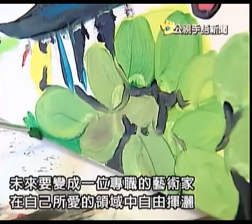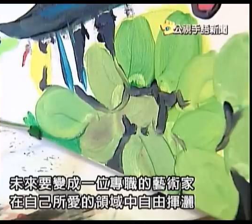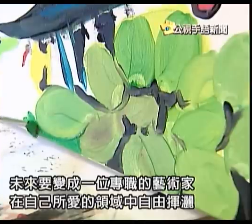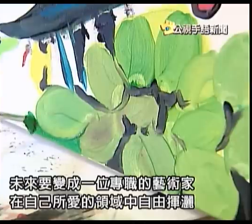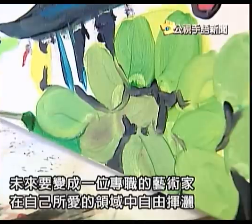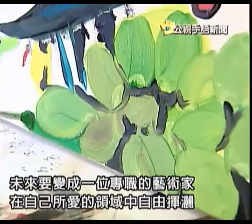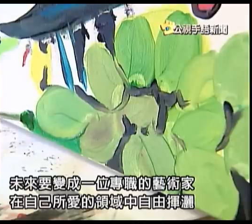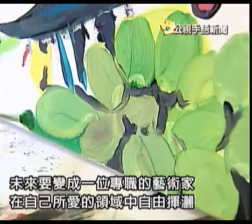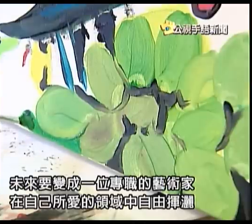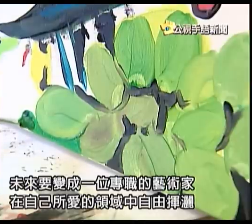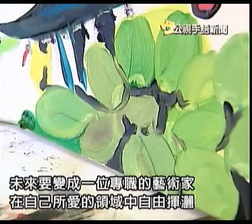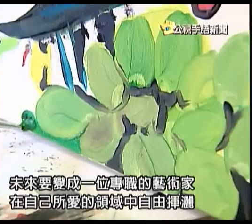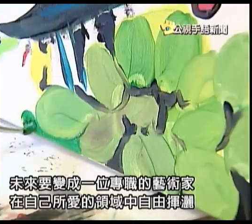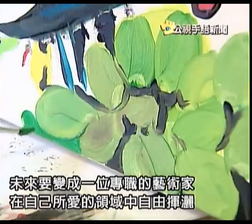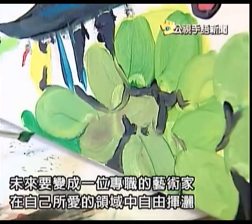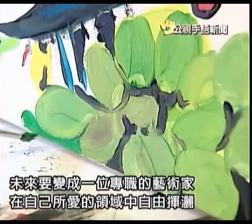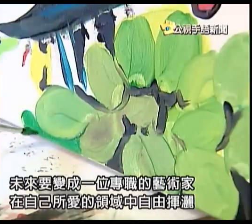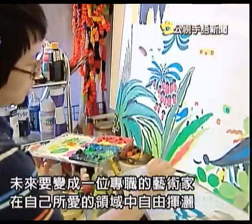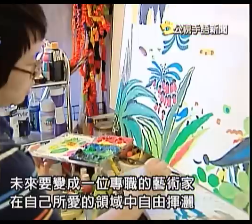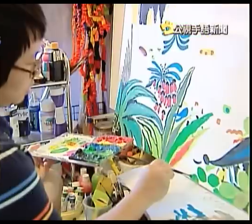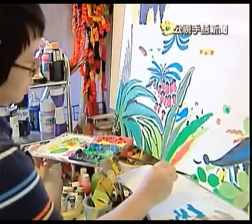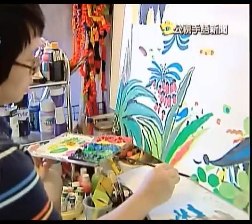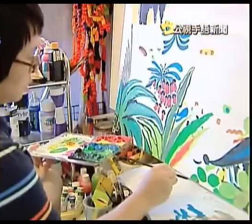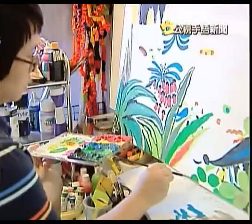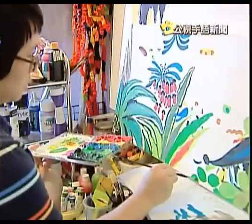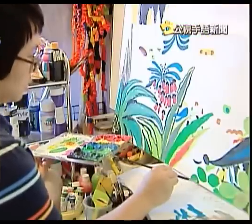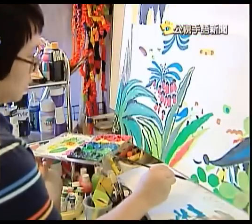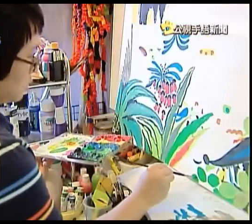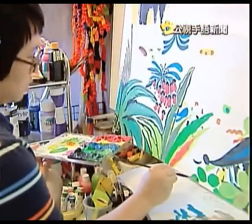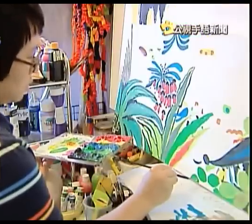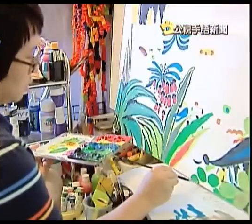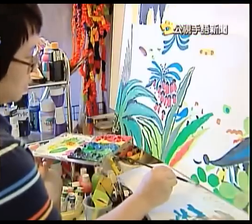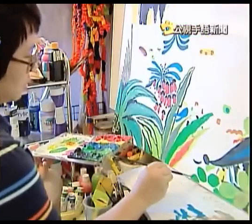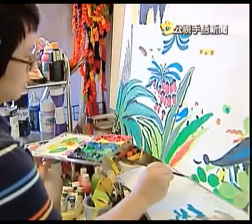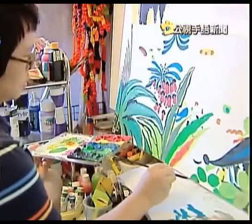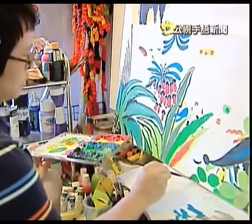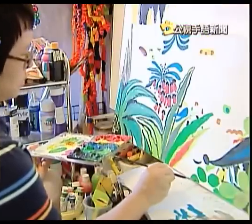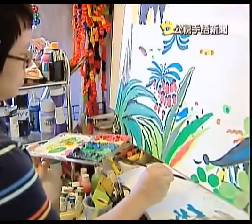爱的领域中自由挥洒。记者欧佩君、郑凯文，台中新竹报道。